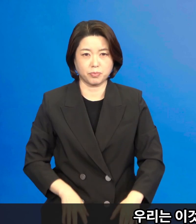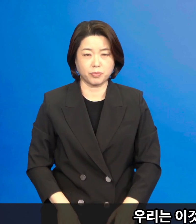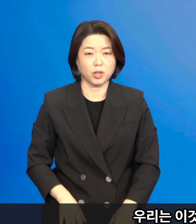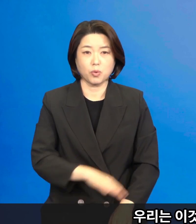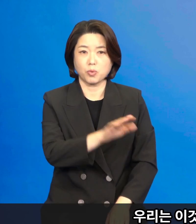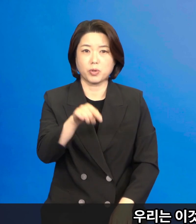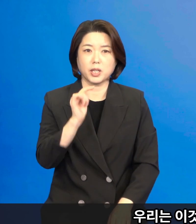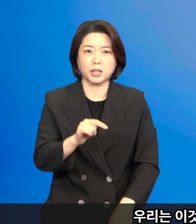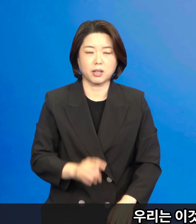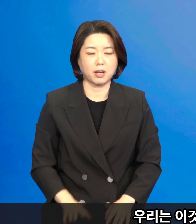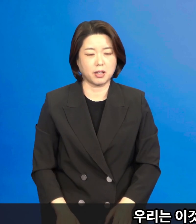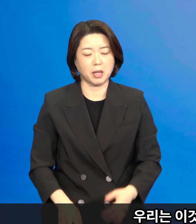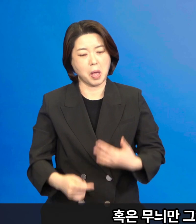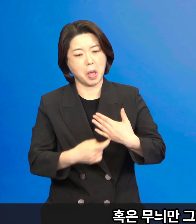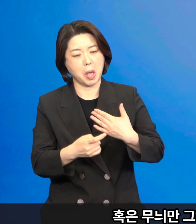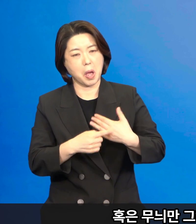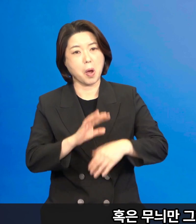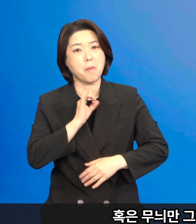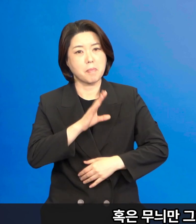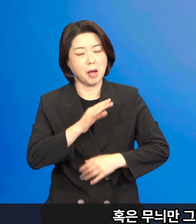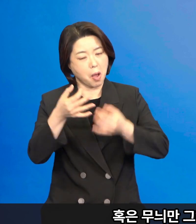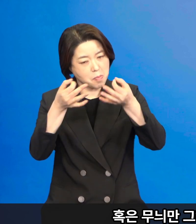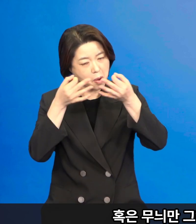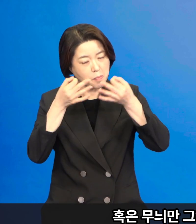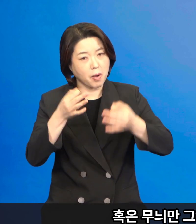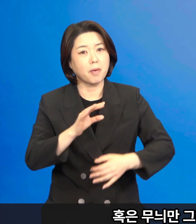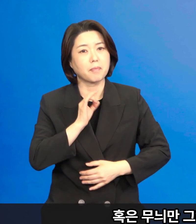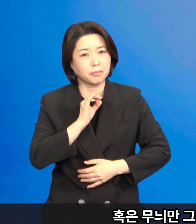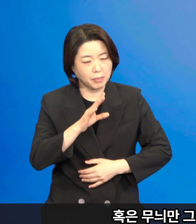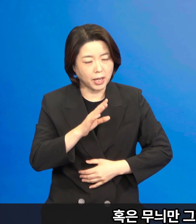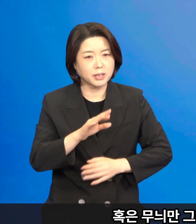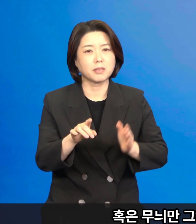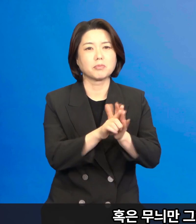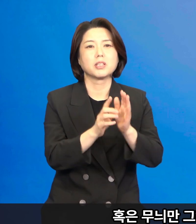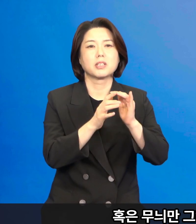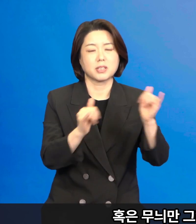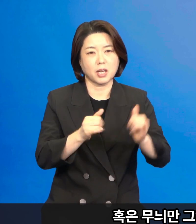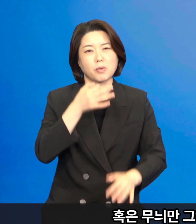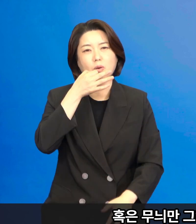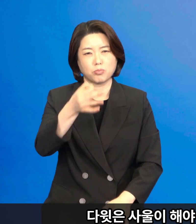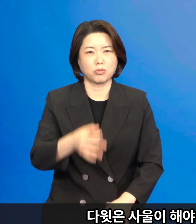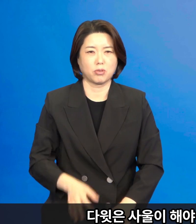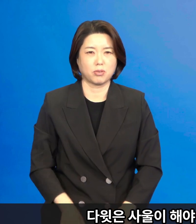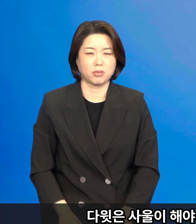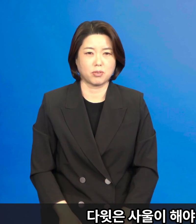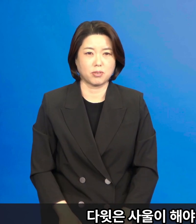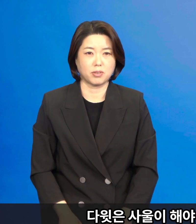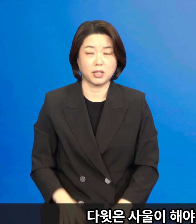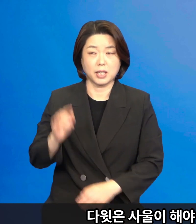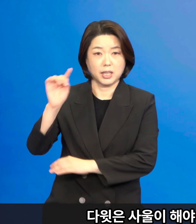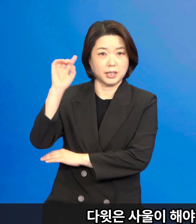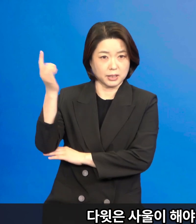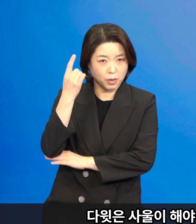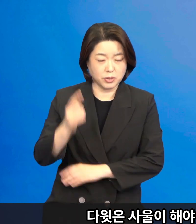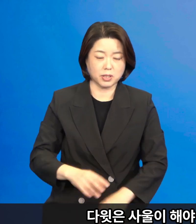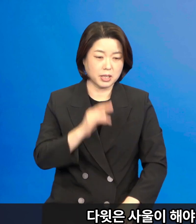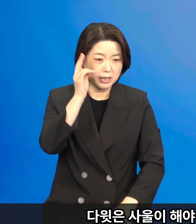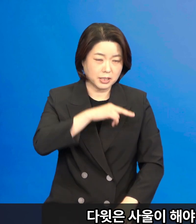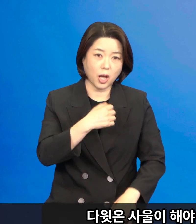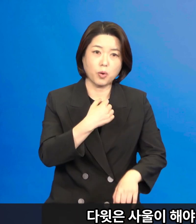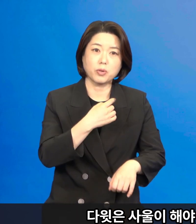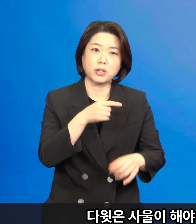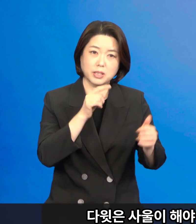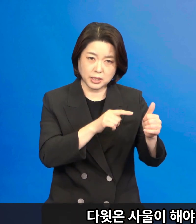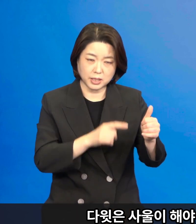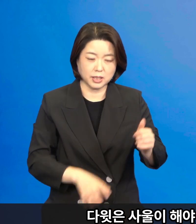이것을 명목상의 크리스천 혹은 무늬만 그리스도인이라고 부르지요. 다윗은 사울이 해야 할